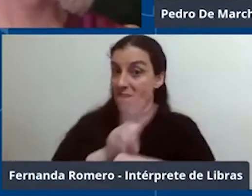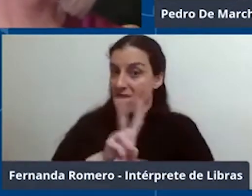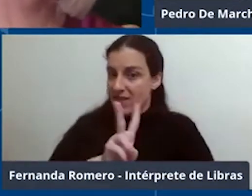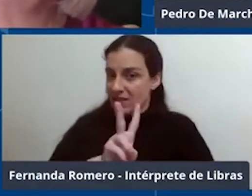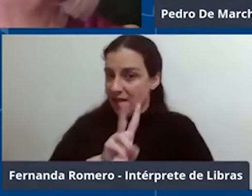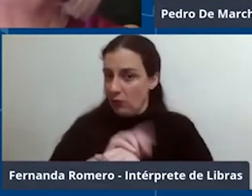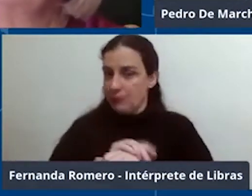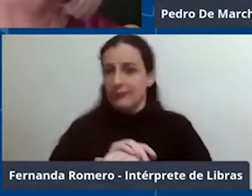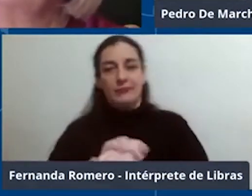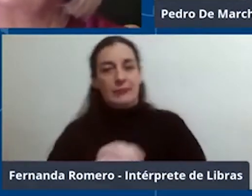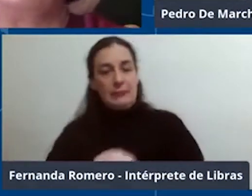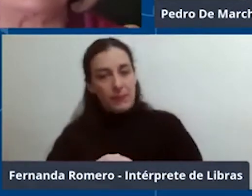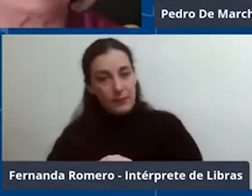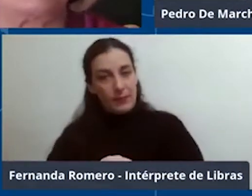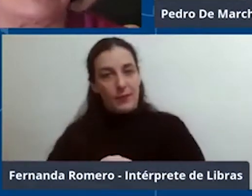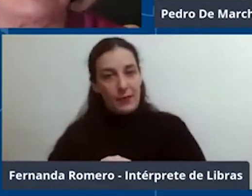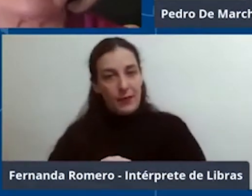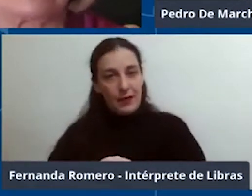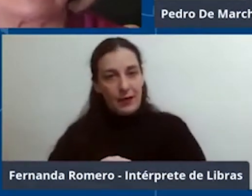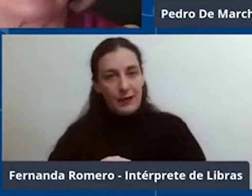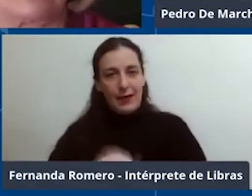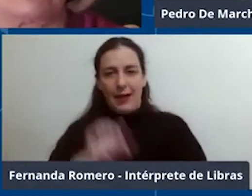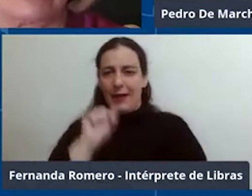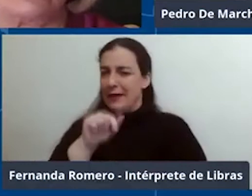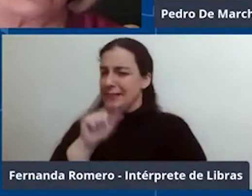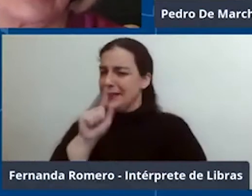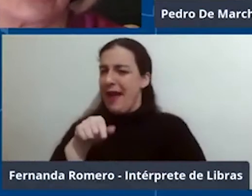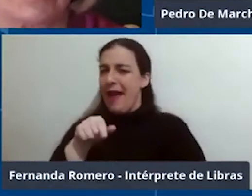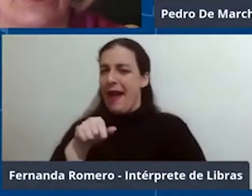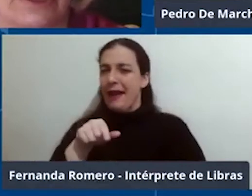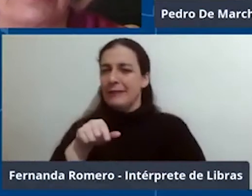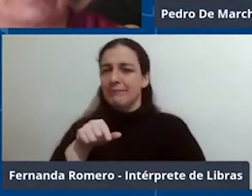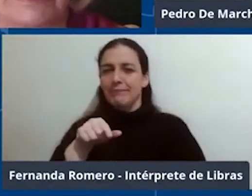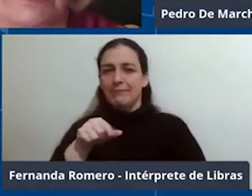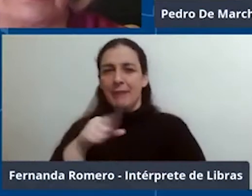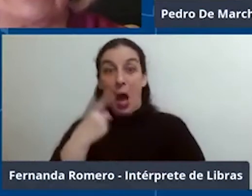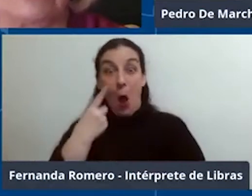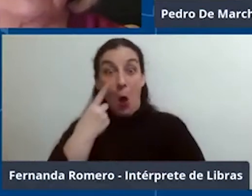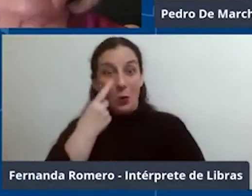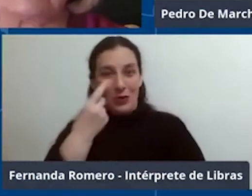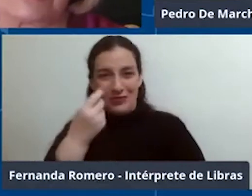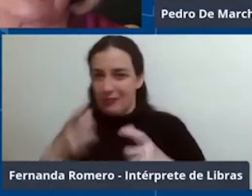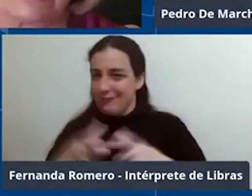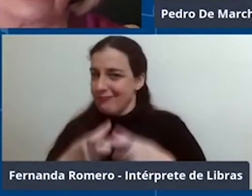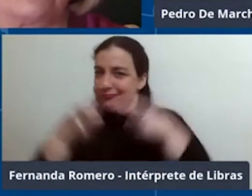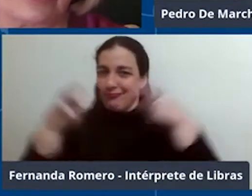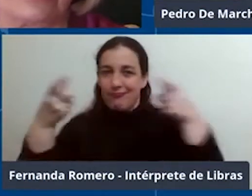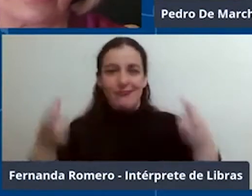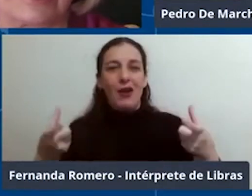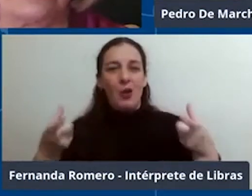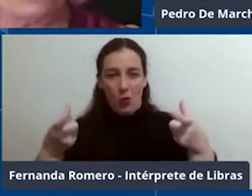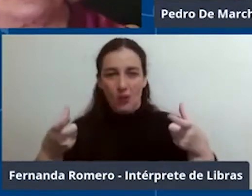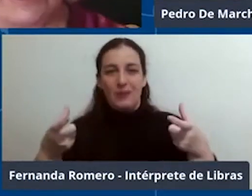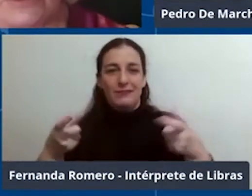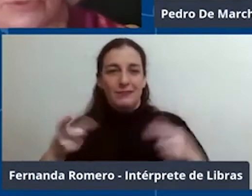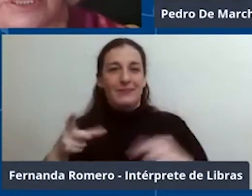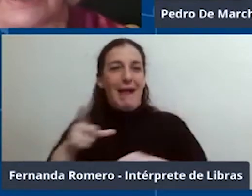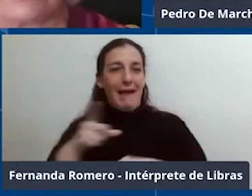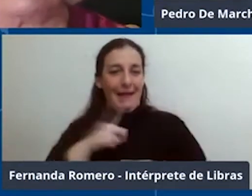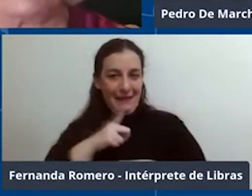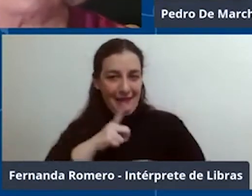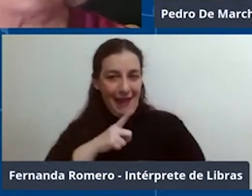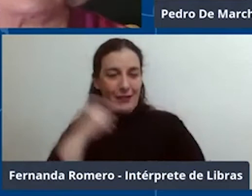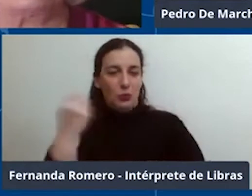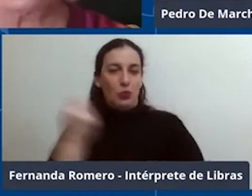assim, é o retrato mais, a curiosidade maior que está sendo feita no Estado, ou